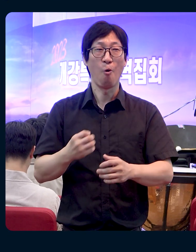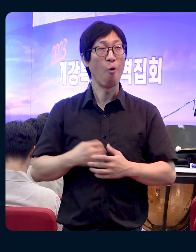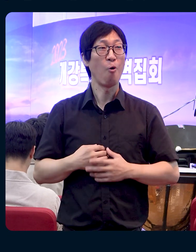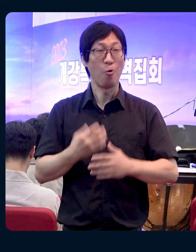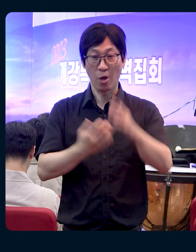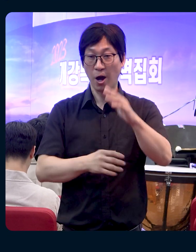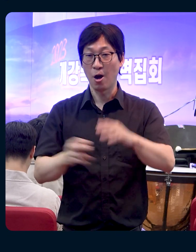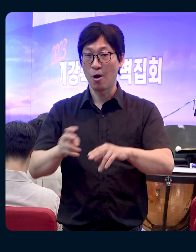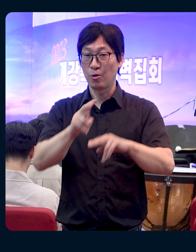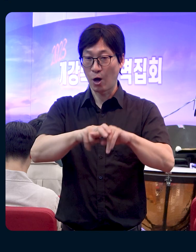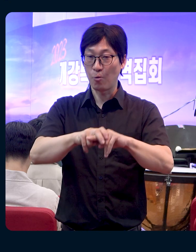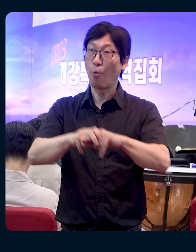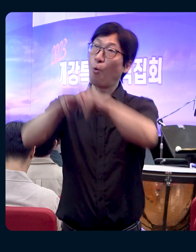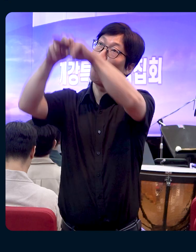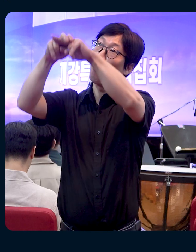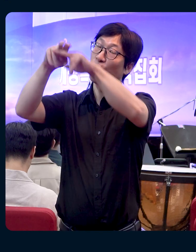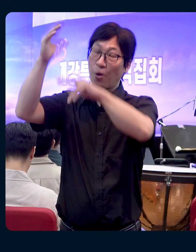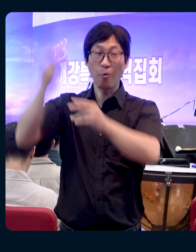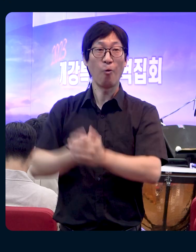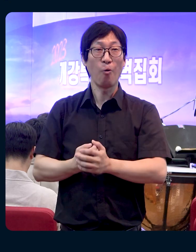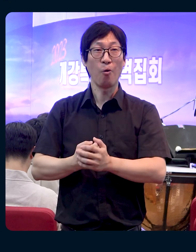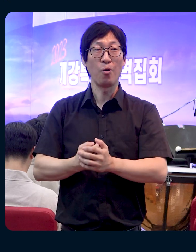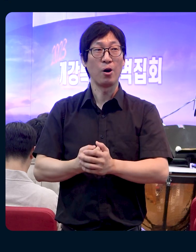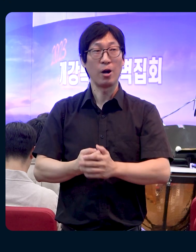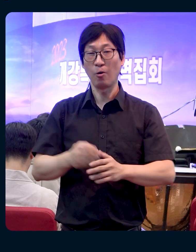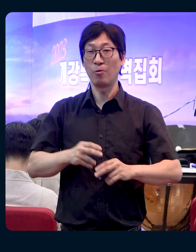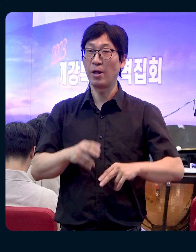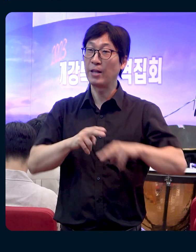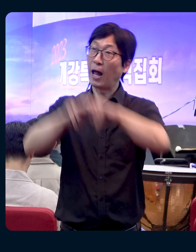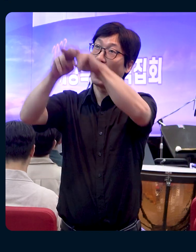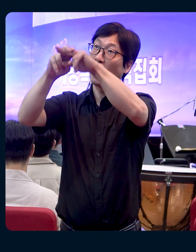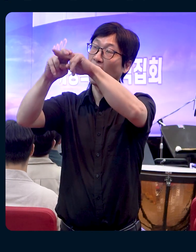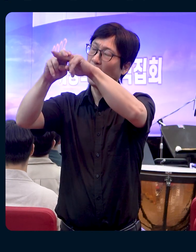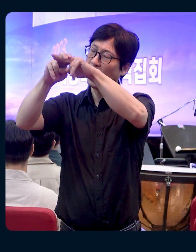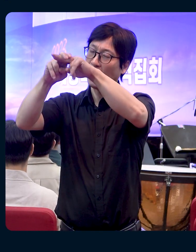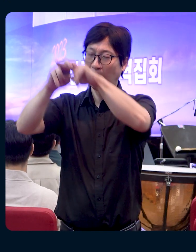근데 돈을 잘 못 벌어 빛이 좀 침침해.